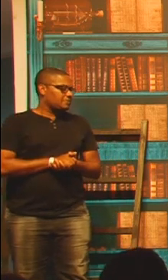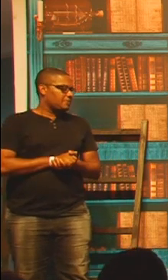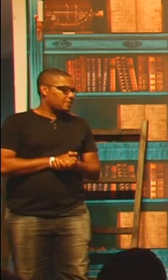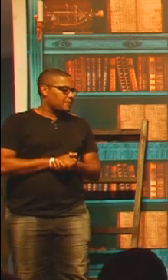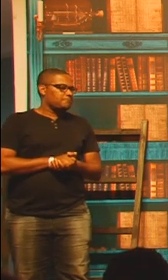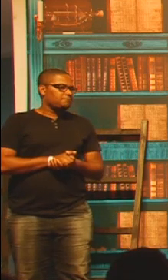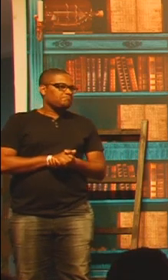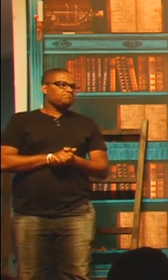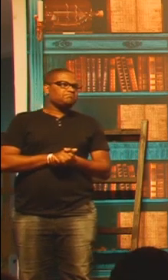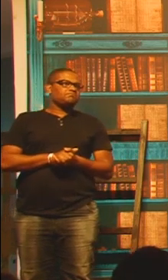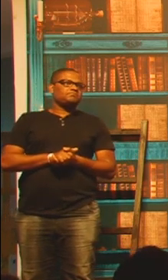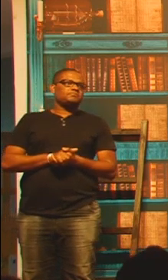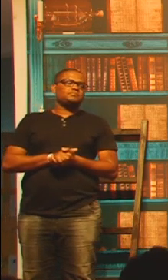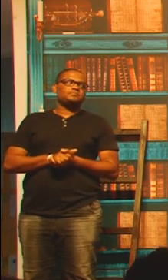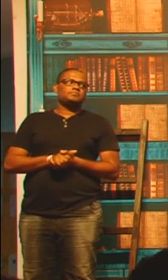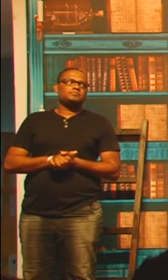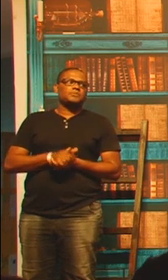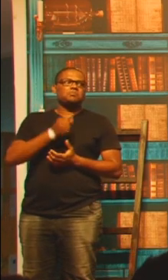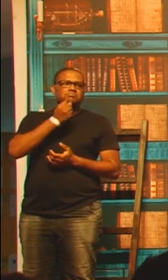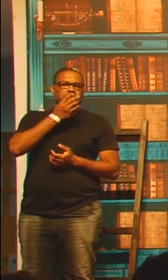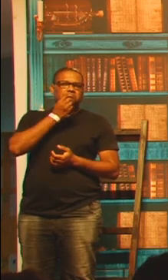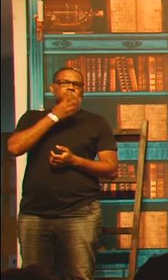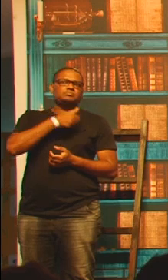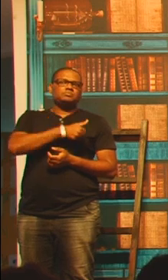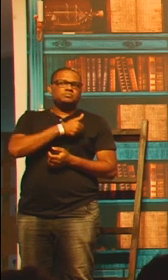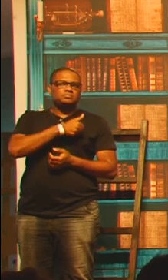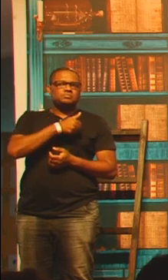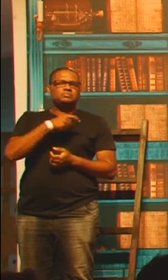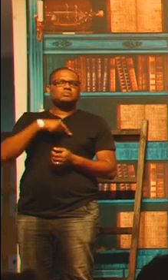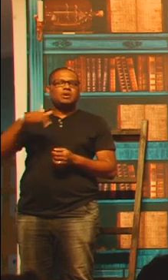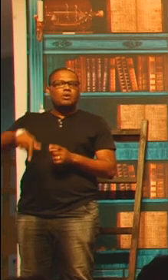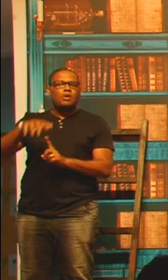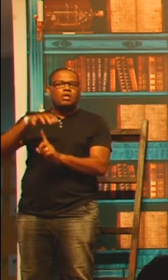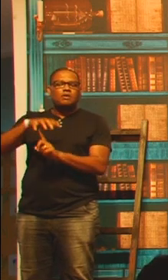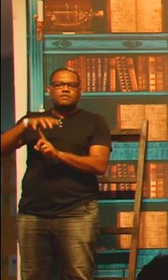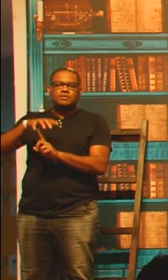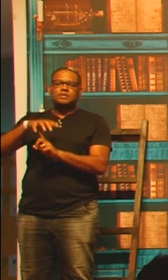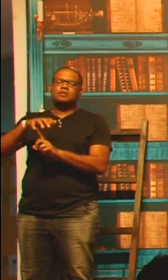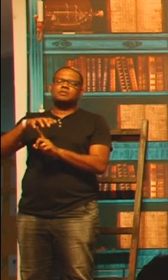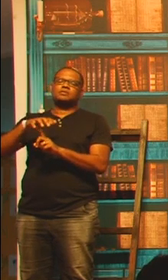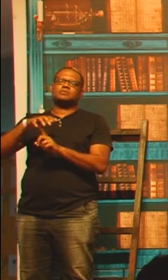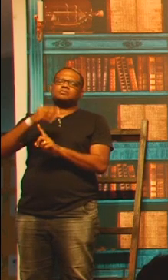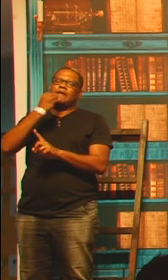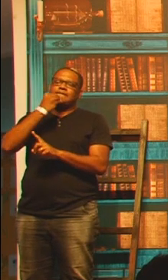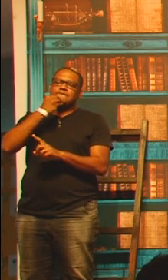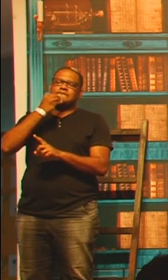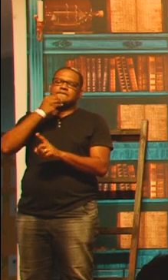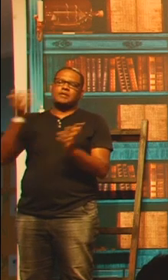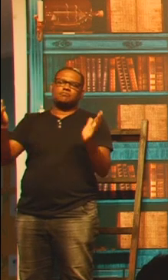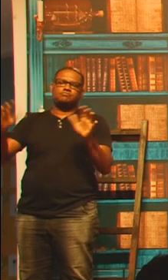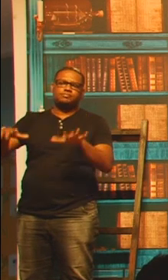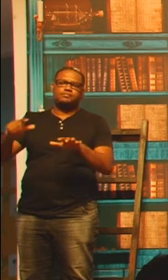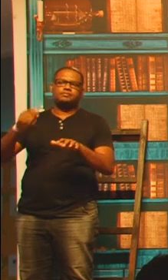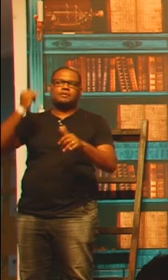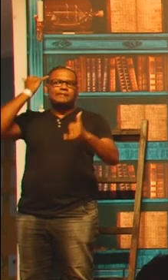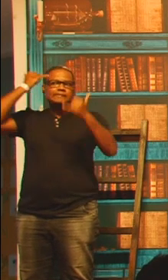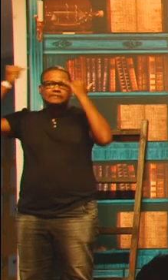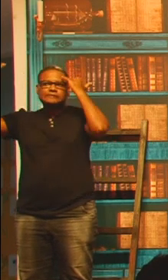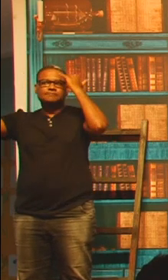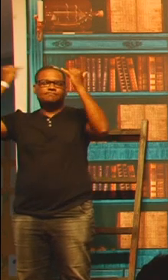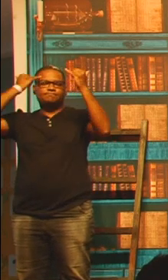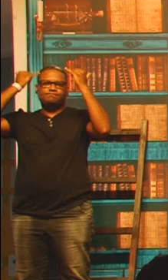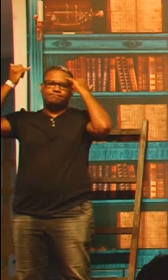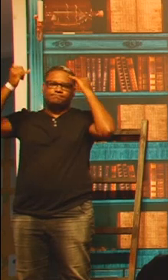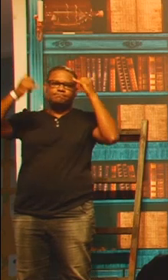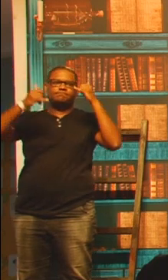Que bom. Que bom que nós temos uma feira, um momento que nos oportuniza um momento como esse de troca de ideias e de